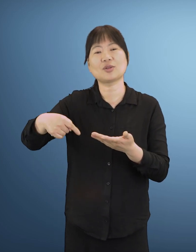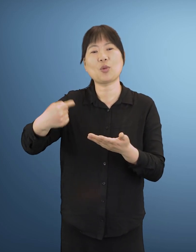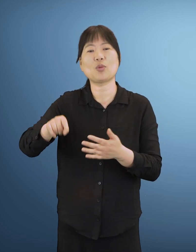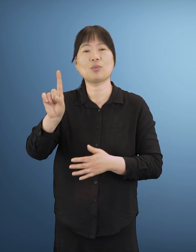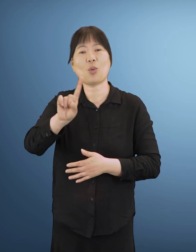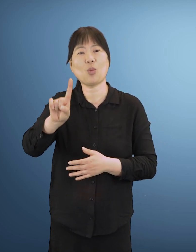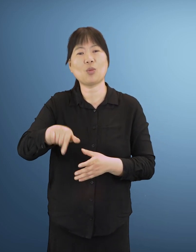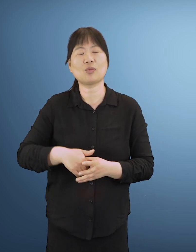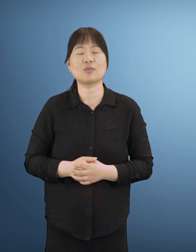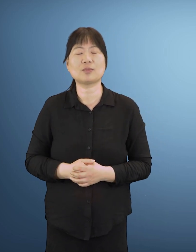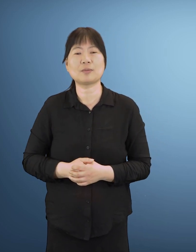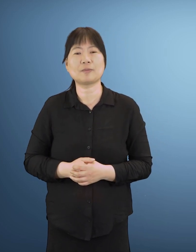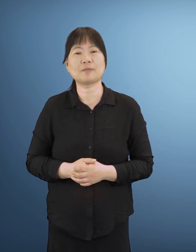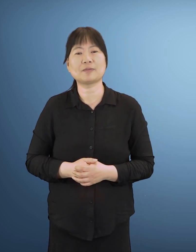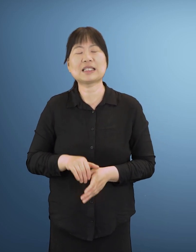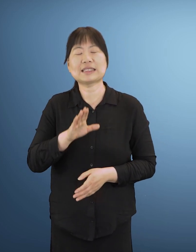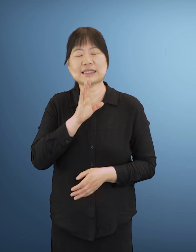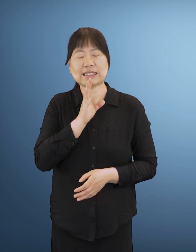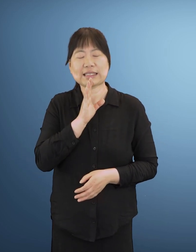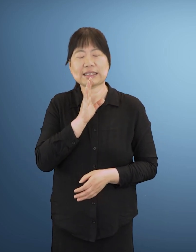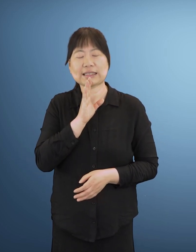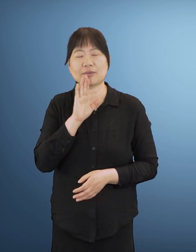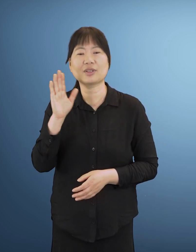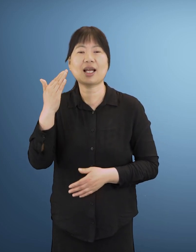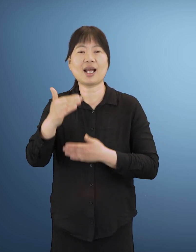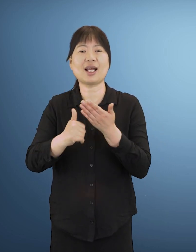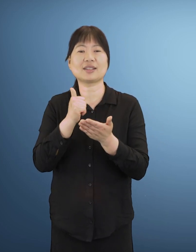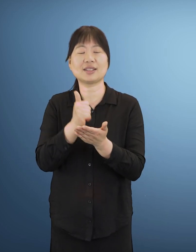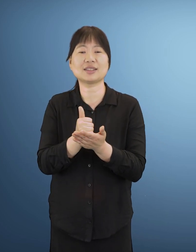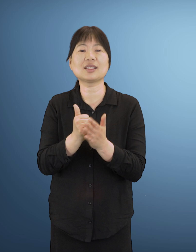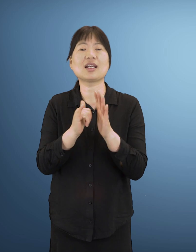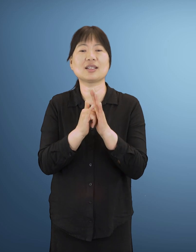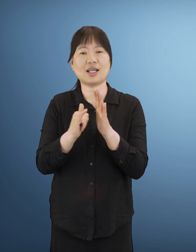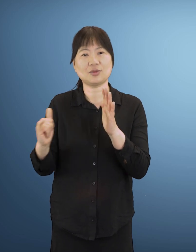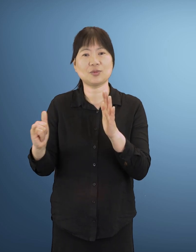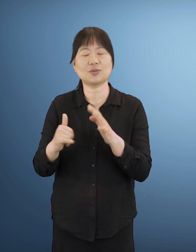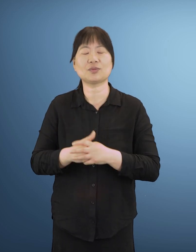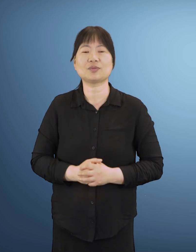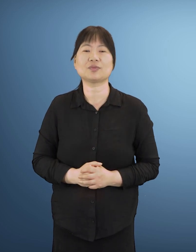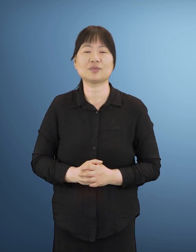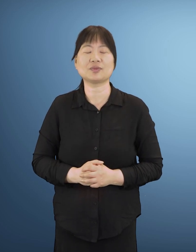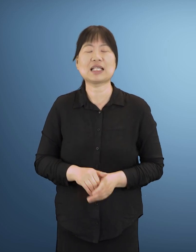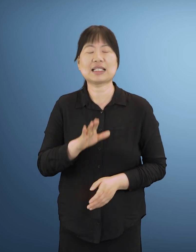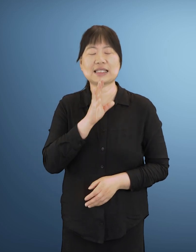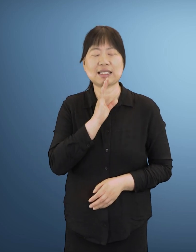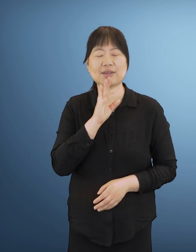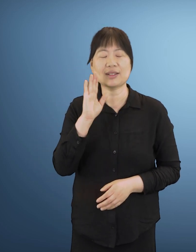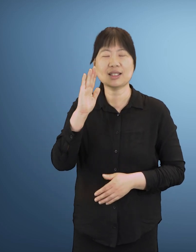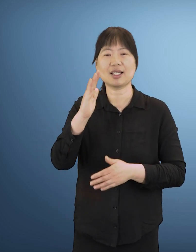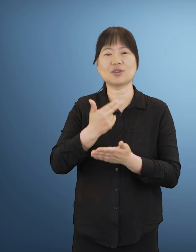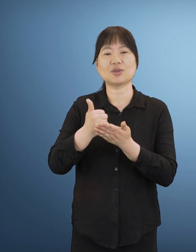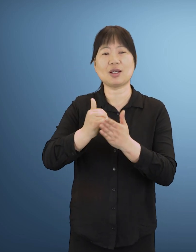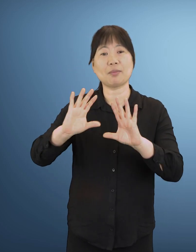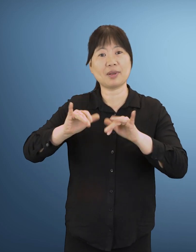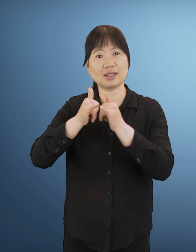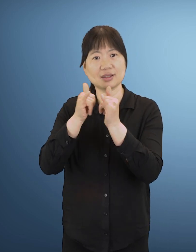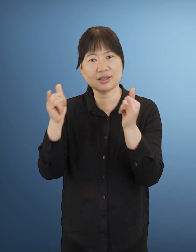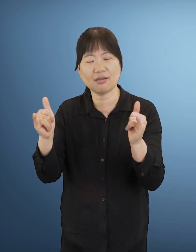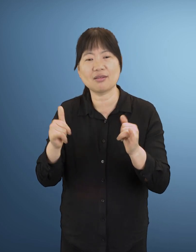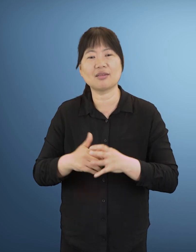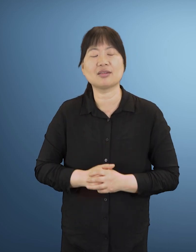하면 참된 하나님의 가족들, 참된 주의